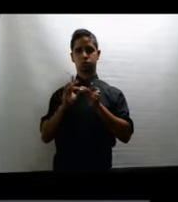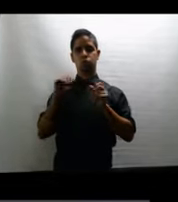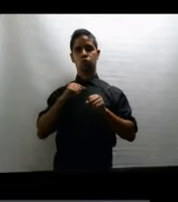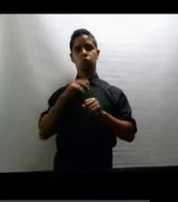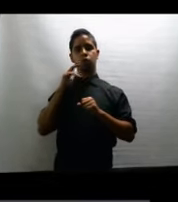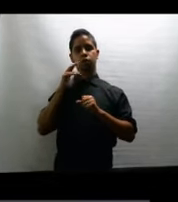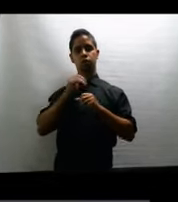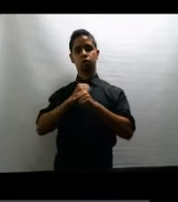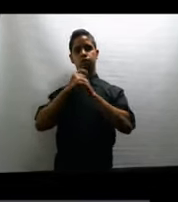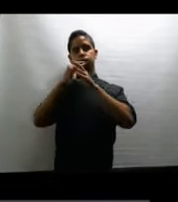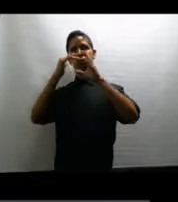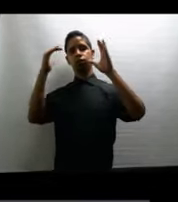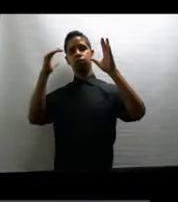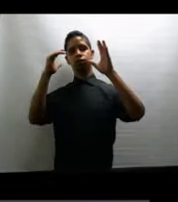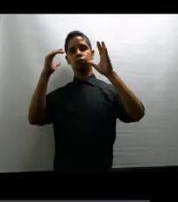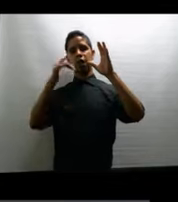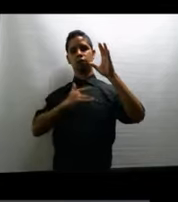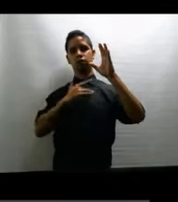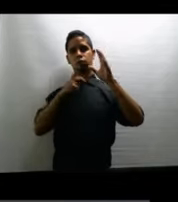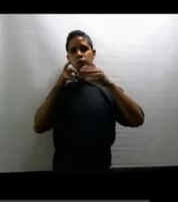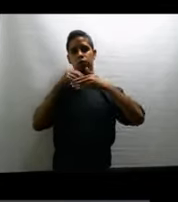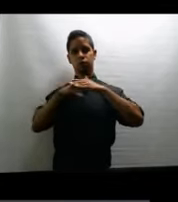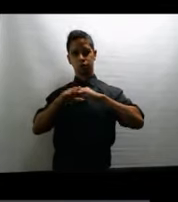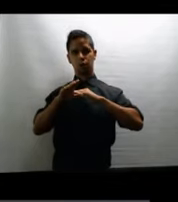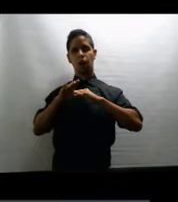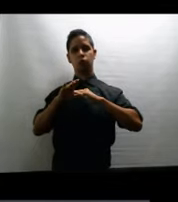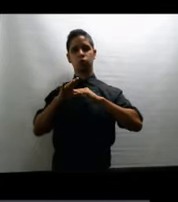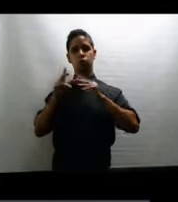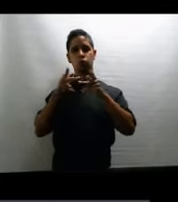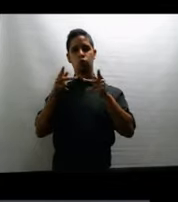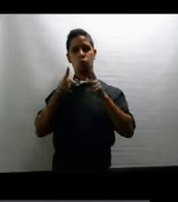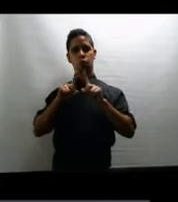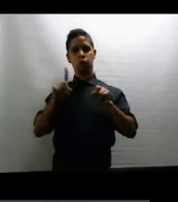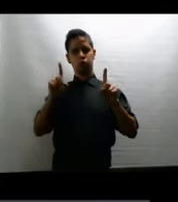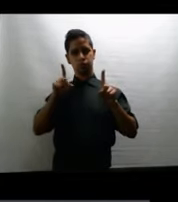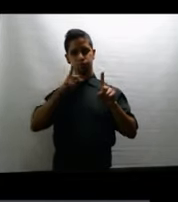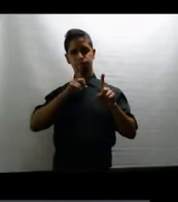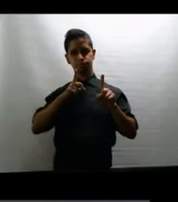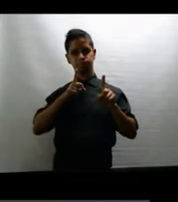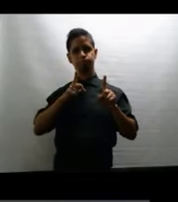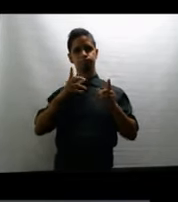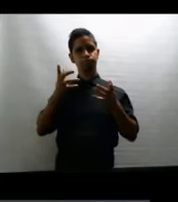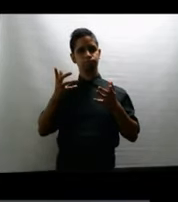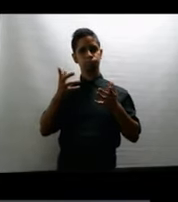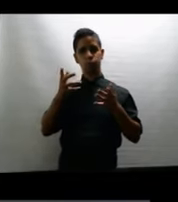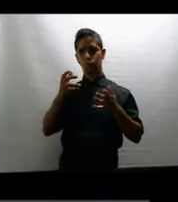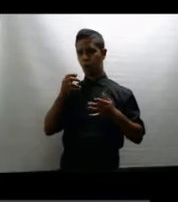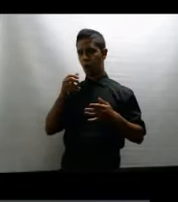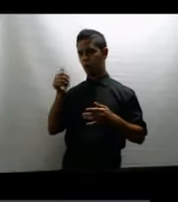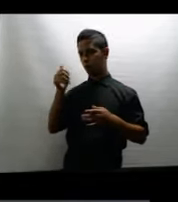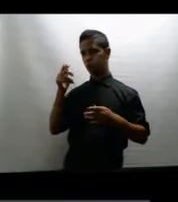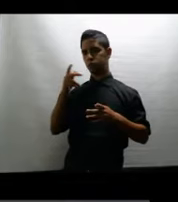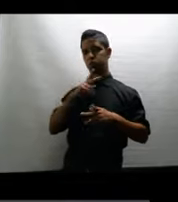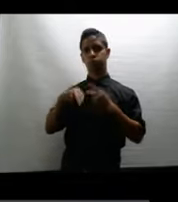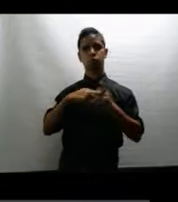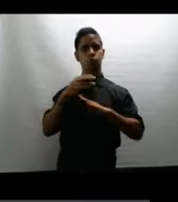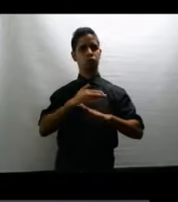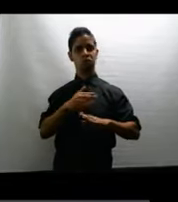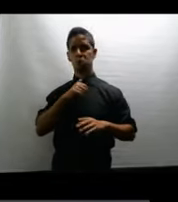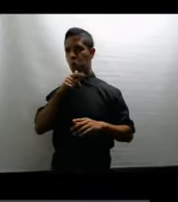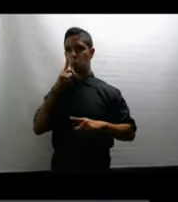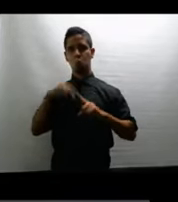te lleva a un espacio como que distinto a cualquier otra persona que haya escuchado, qué sé